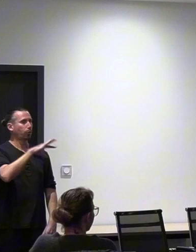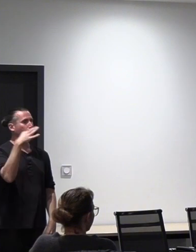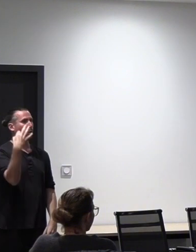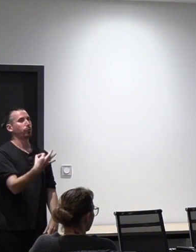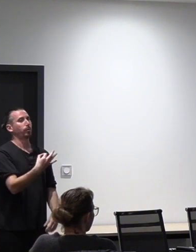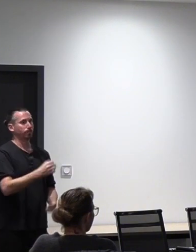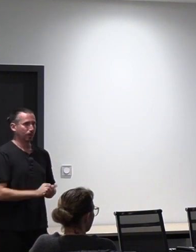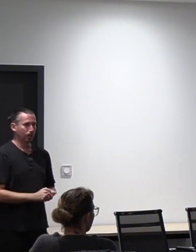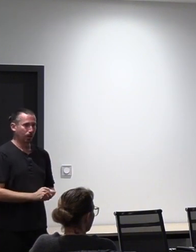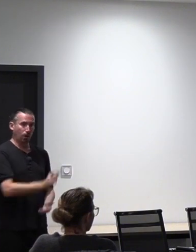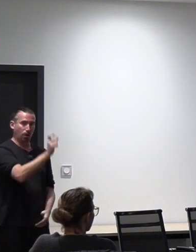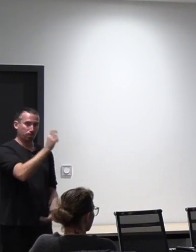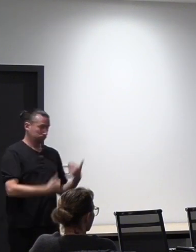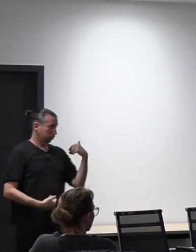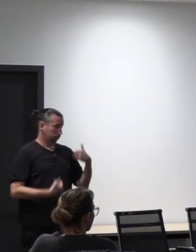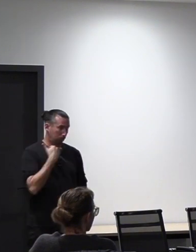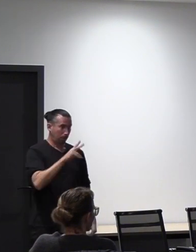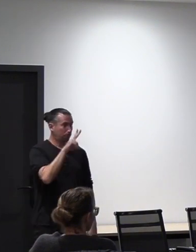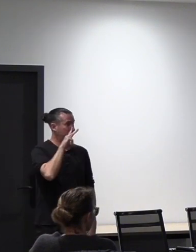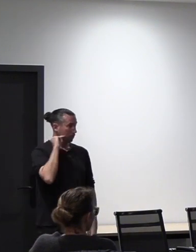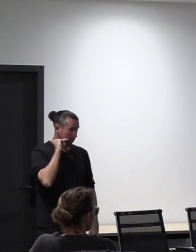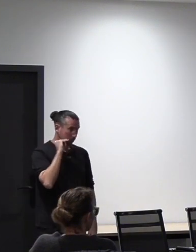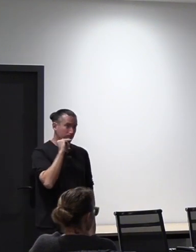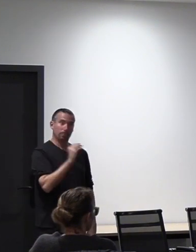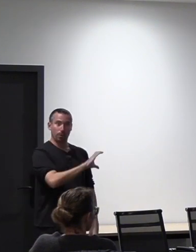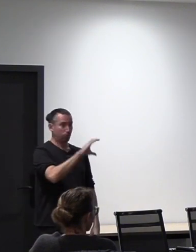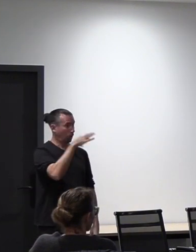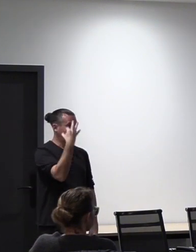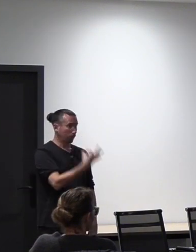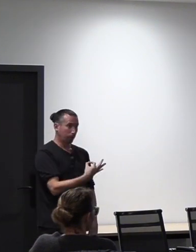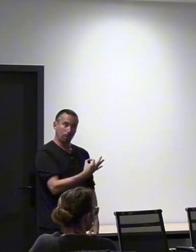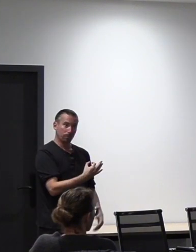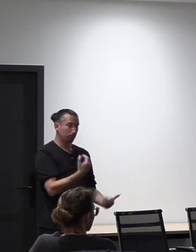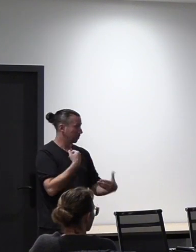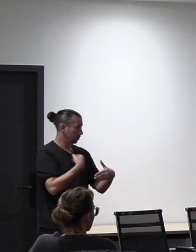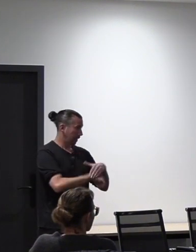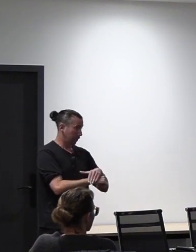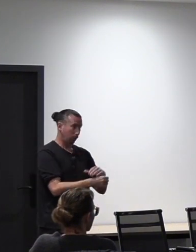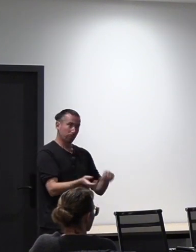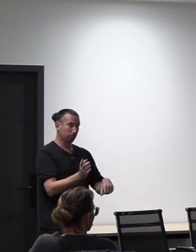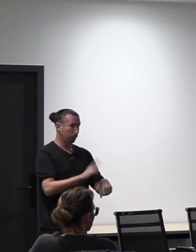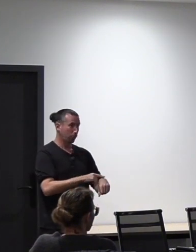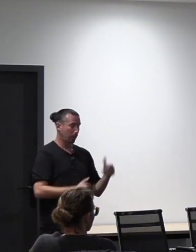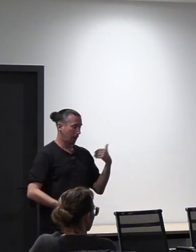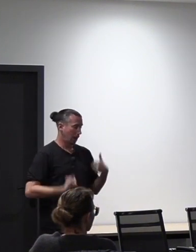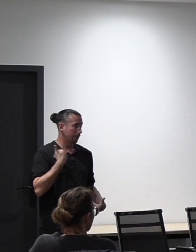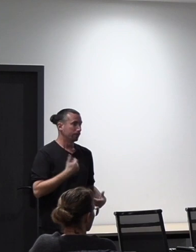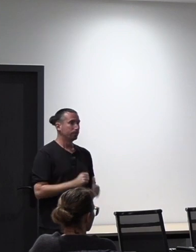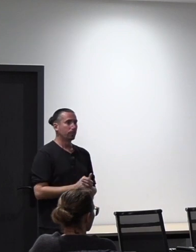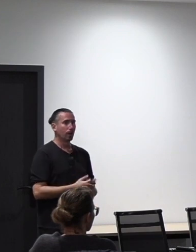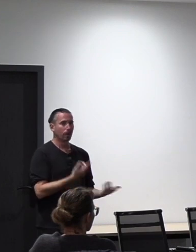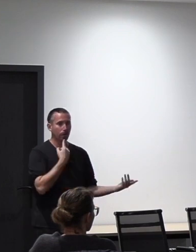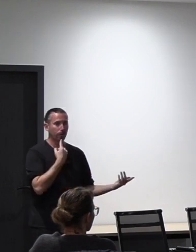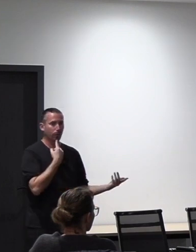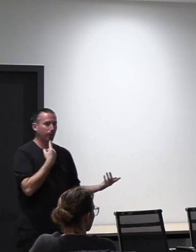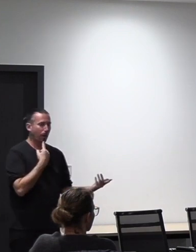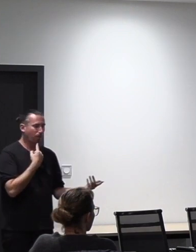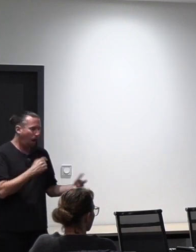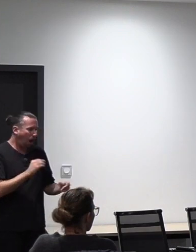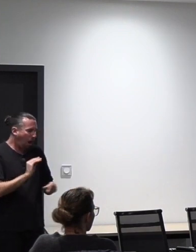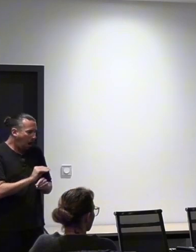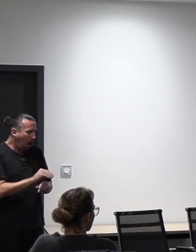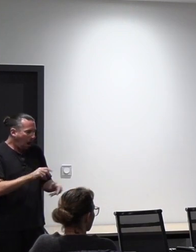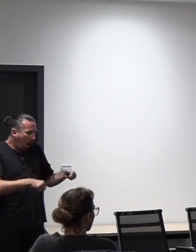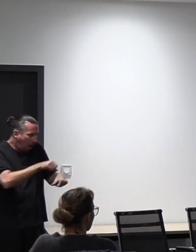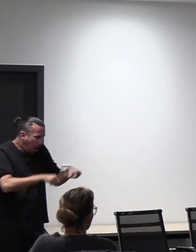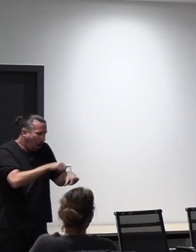qu'un handicapé est une personne humaine à part entière, si c'est de naissance, ce qui ne veut pas dire qu'on va s'obstiner à le maintenir en vie